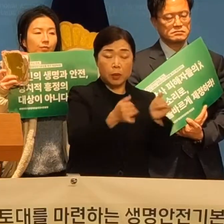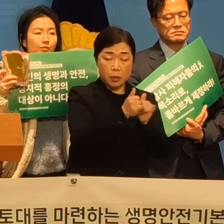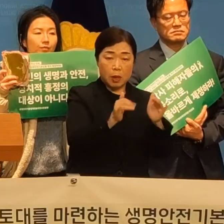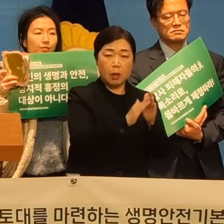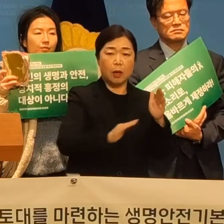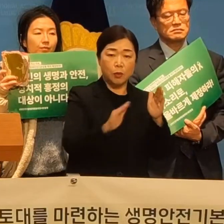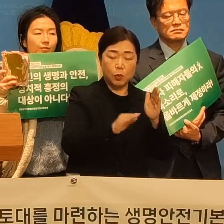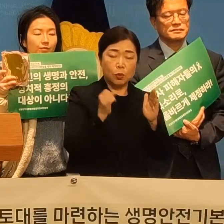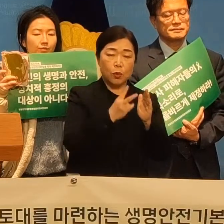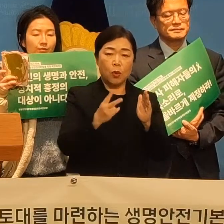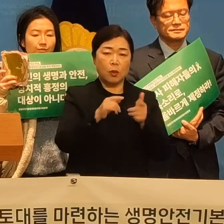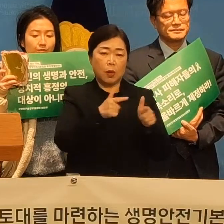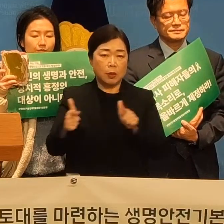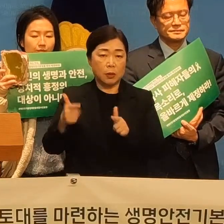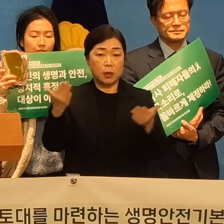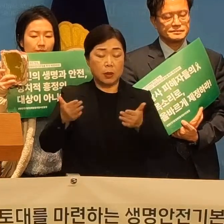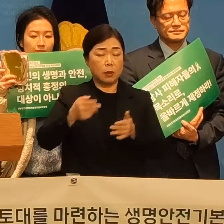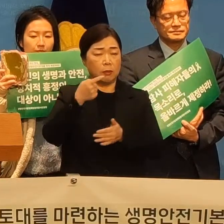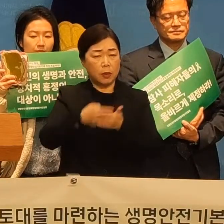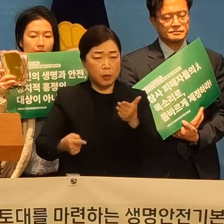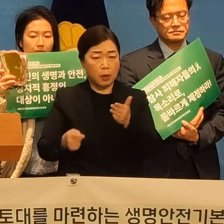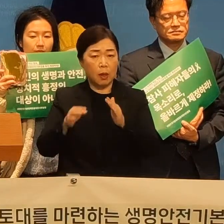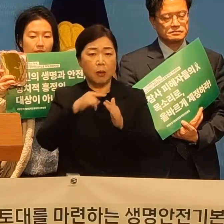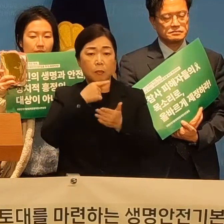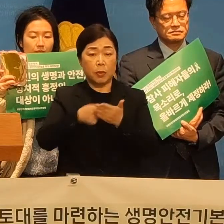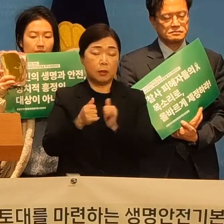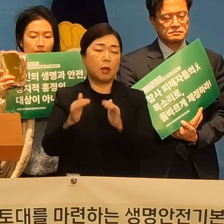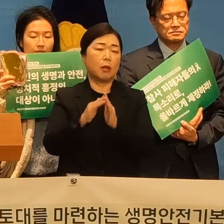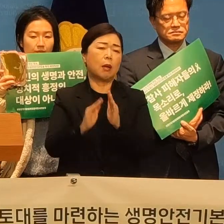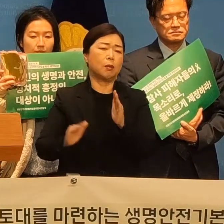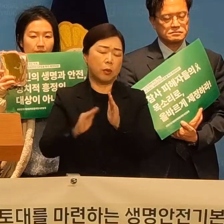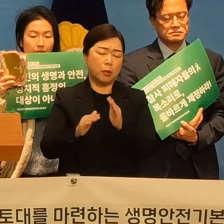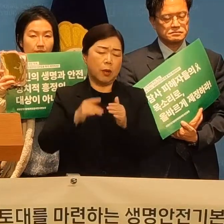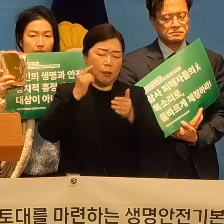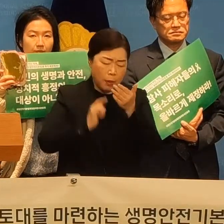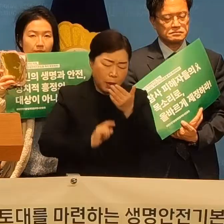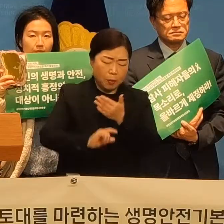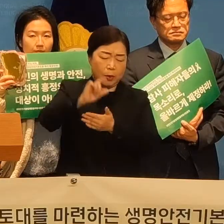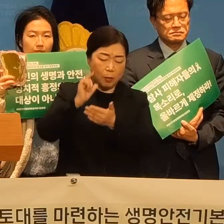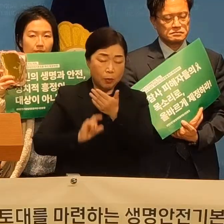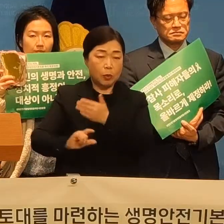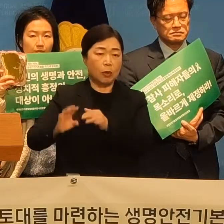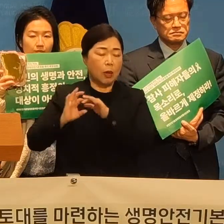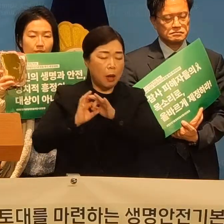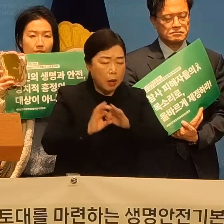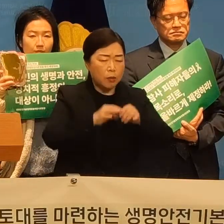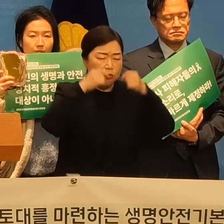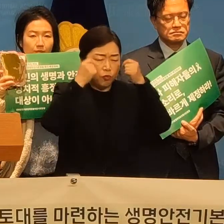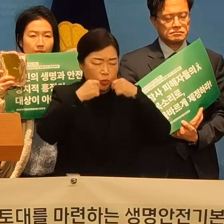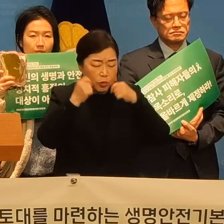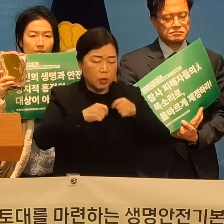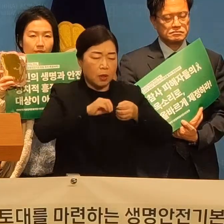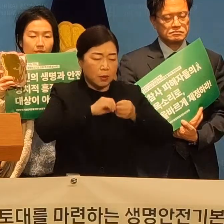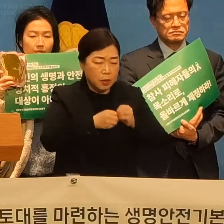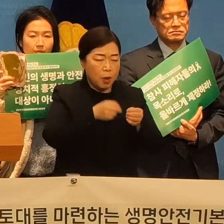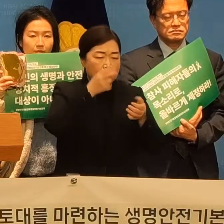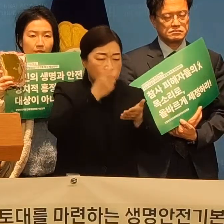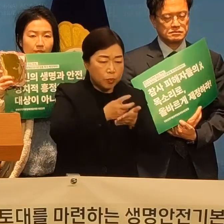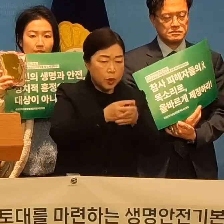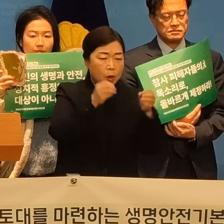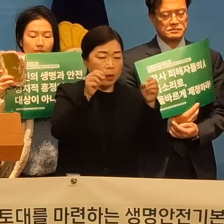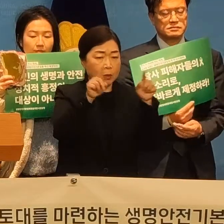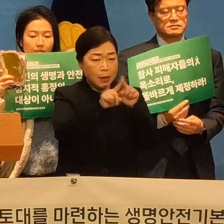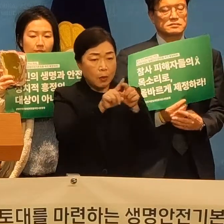피해자 유가족들이 밤을 새워가면서 정말 간절한 마음으로 눈물로 한자 한자